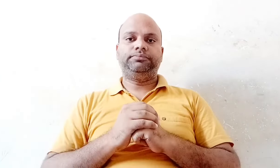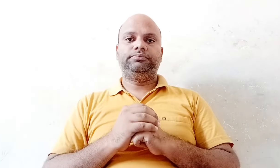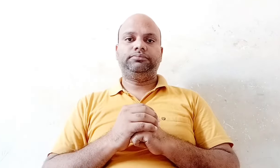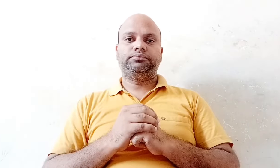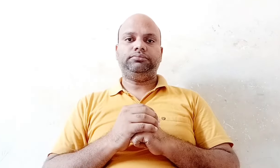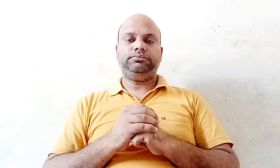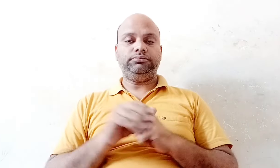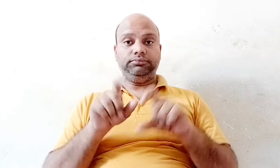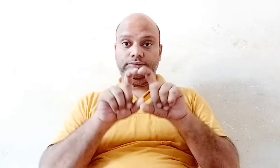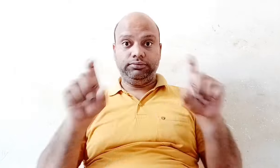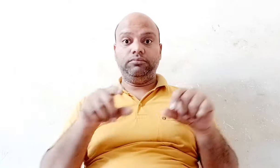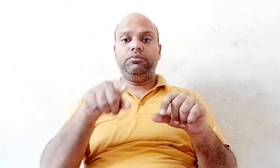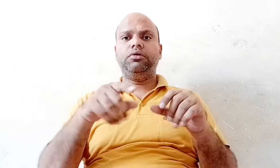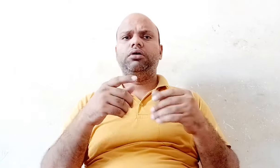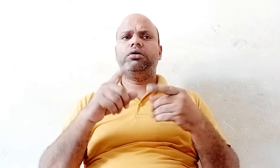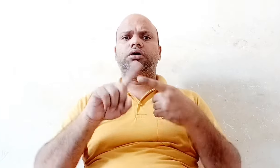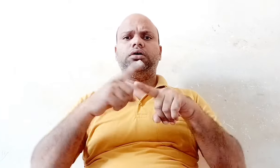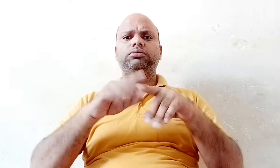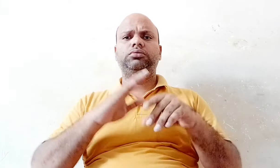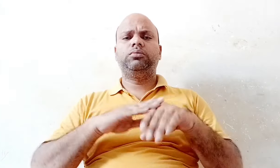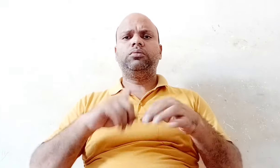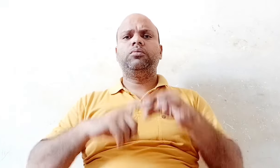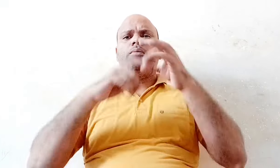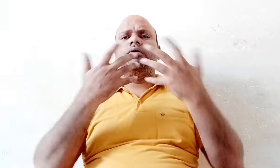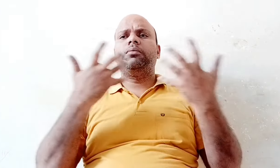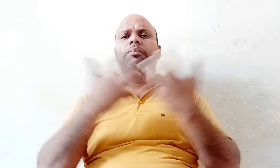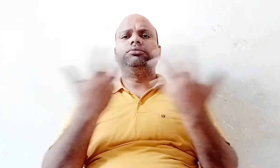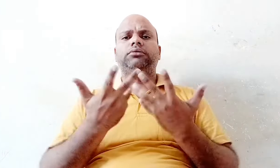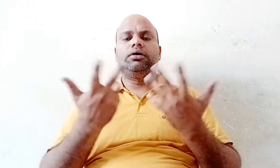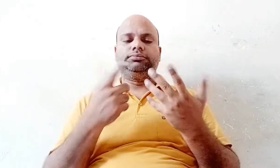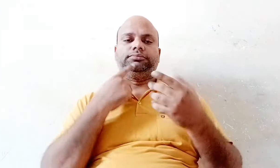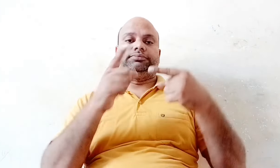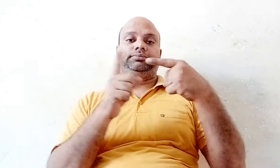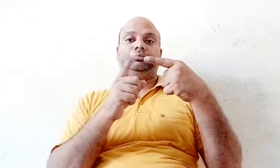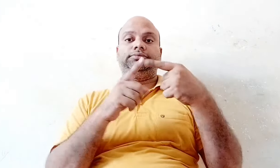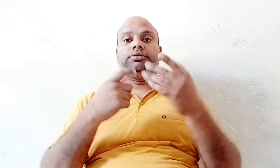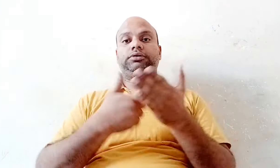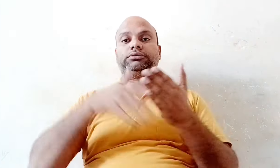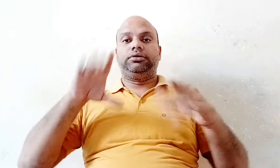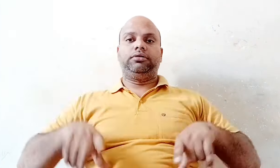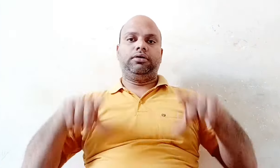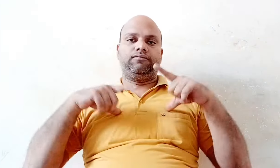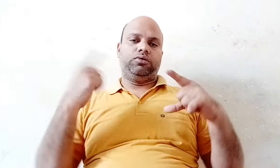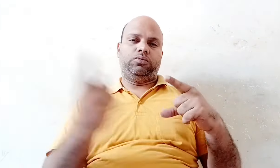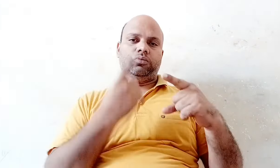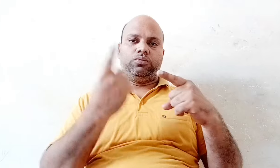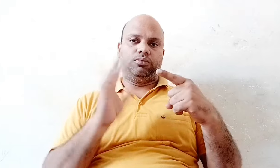Kiya Ya Sakega. Anya Savi Sikanim Yathi Ko Savadani Pervaka Barani Hogi. Avadaka Ko Avedana Patra